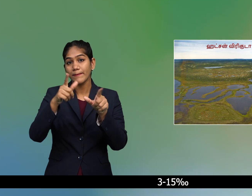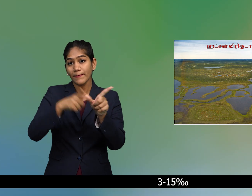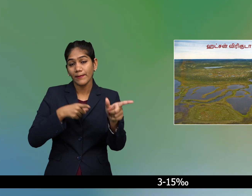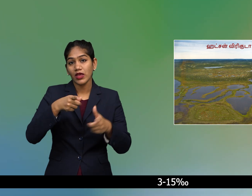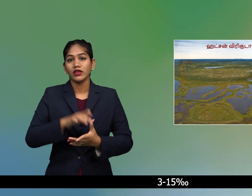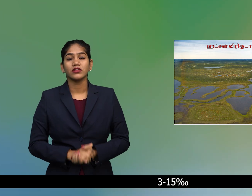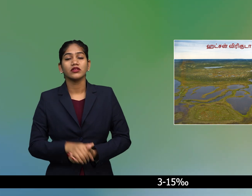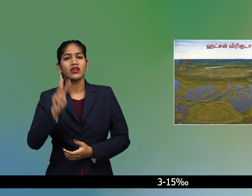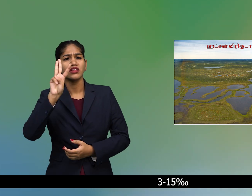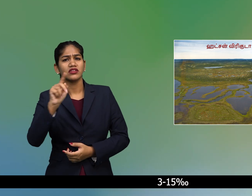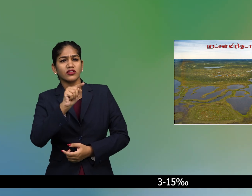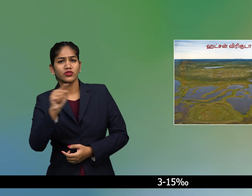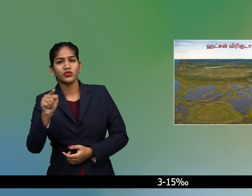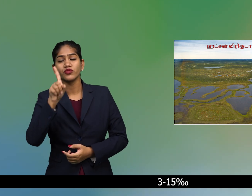3 முதல் 15 விழுக்காடு.